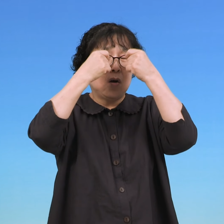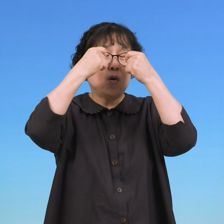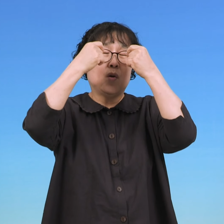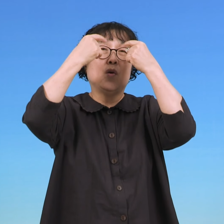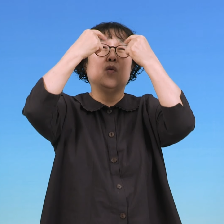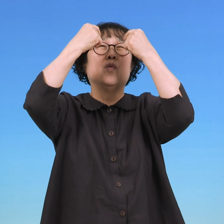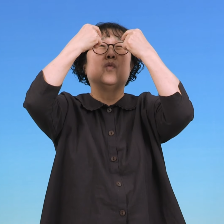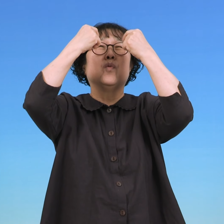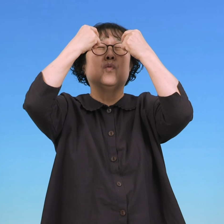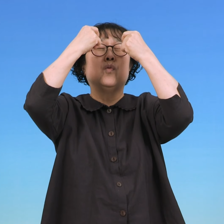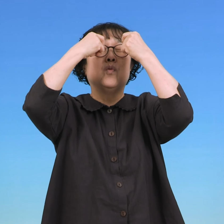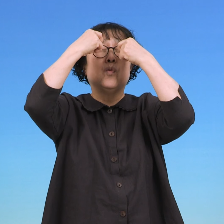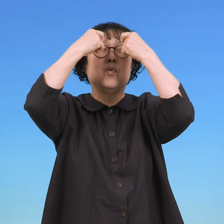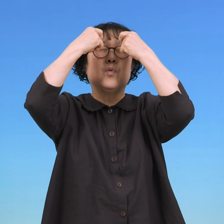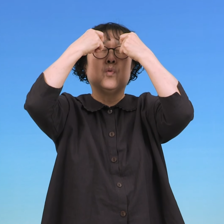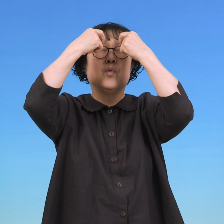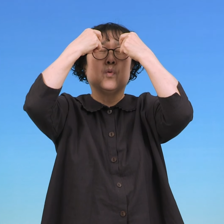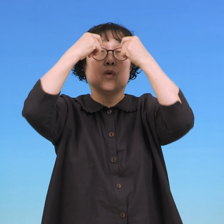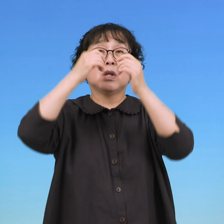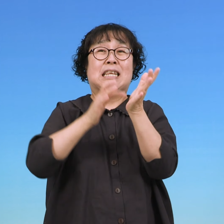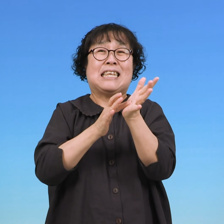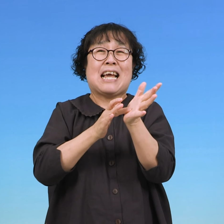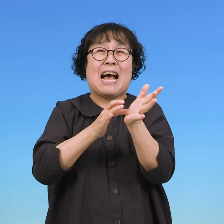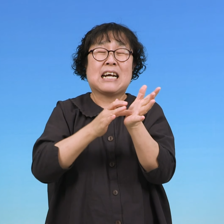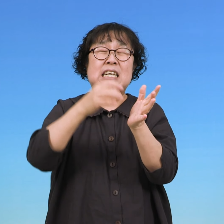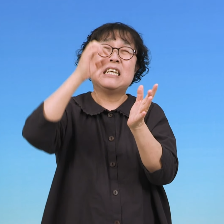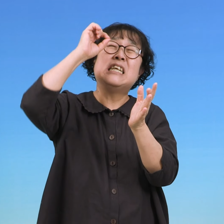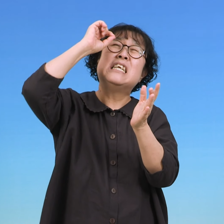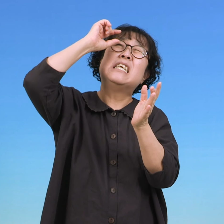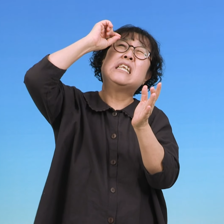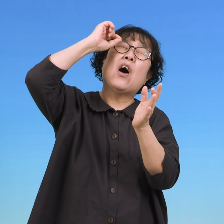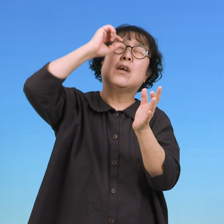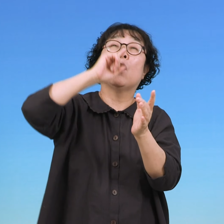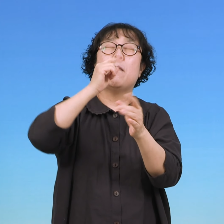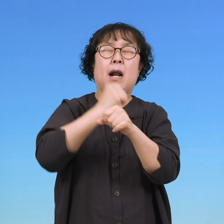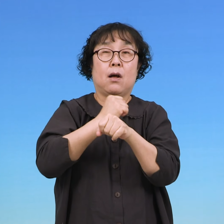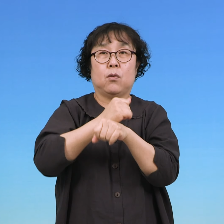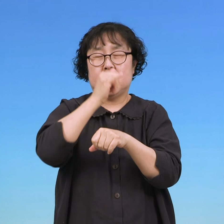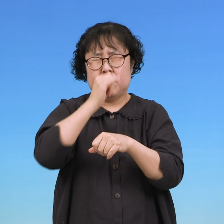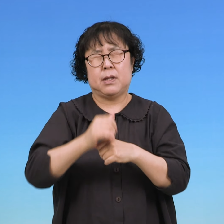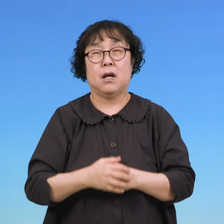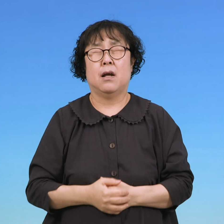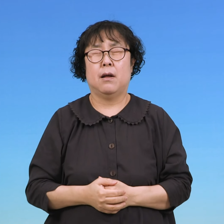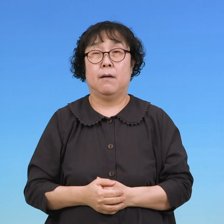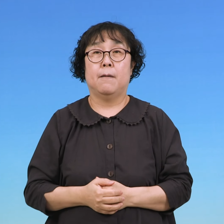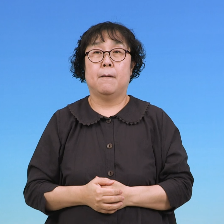무슨 뜻입니까? 하나님의 다림줄이 있다는 걸 좀 알아야 된다. 그 말씀 아닙니까?